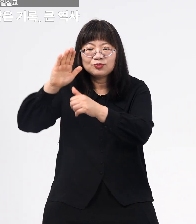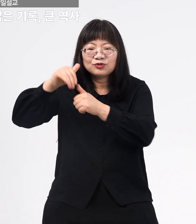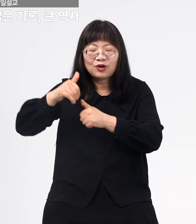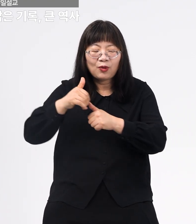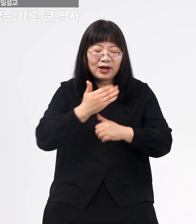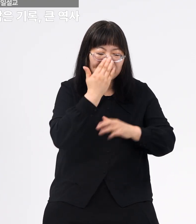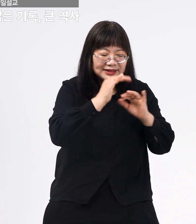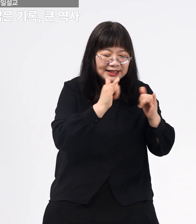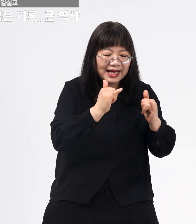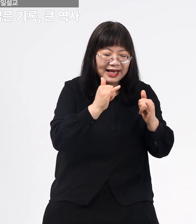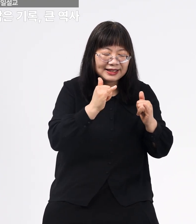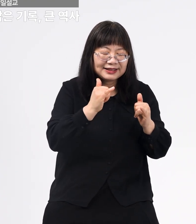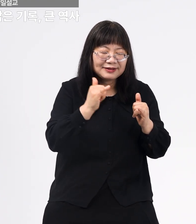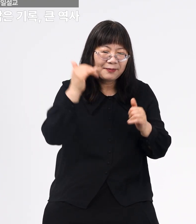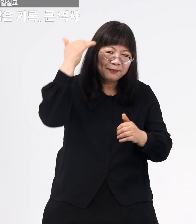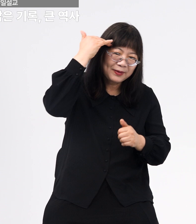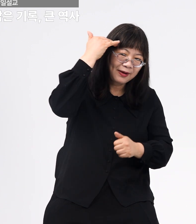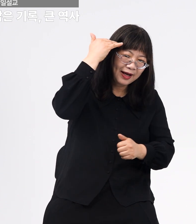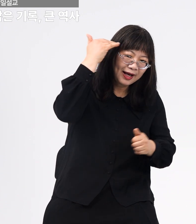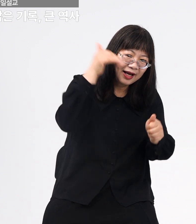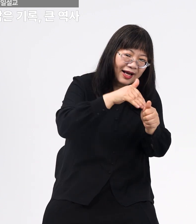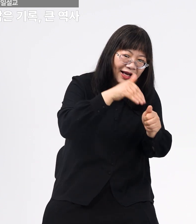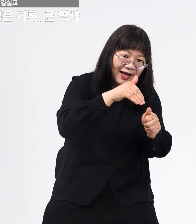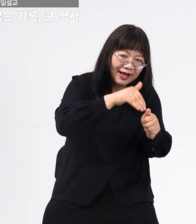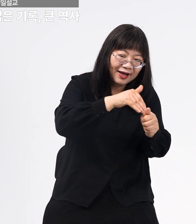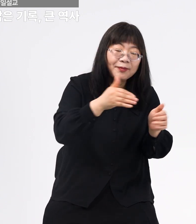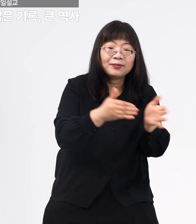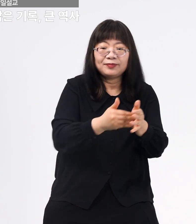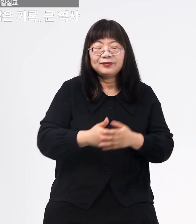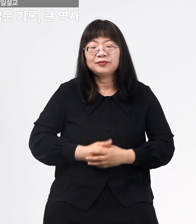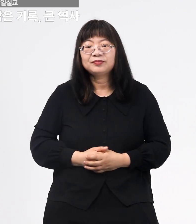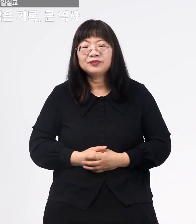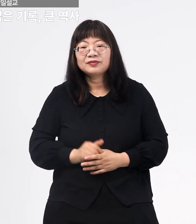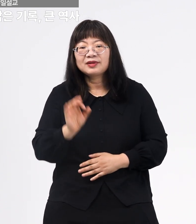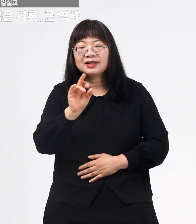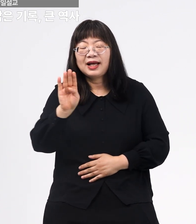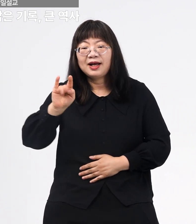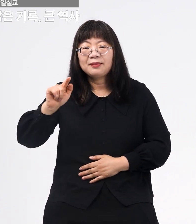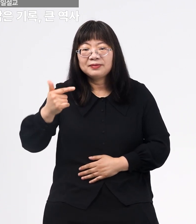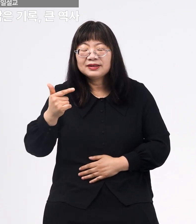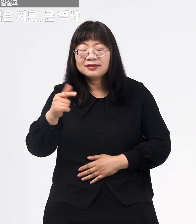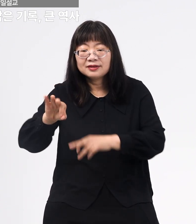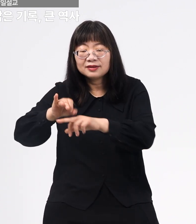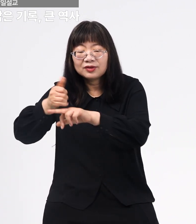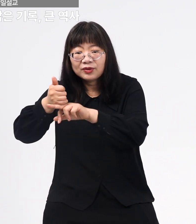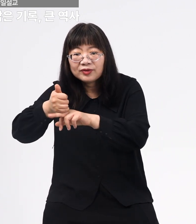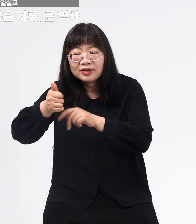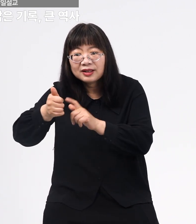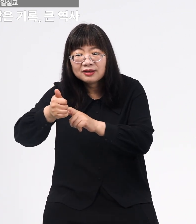이스라엘을 괴롭히게 만듭니다. 근데 그 야빈이라는 왕이